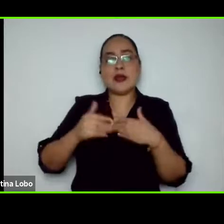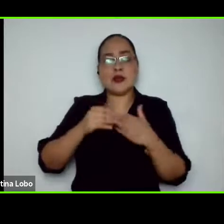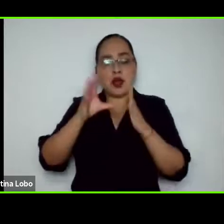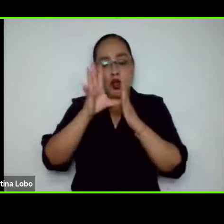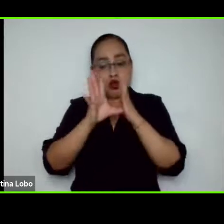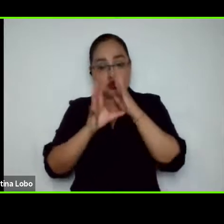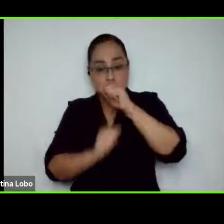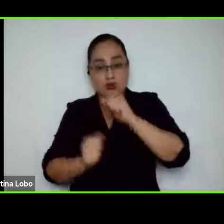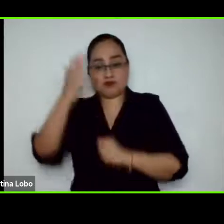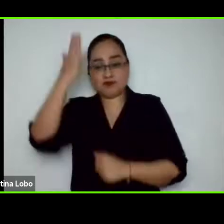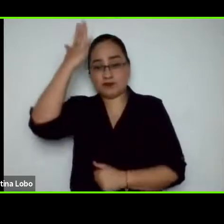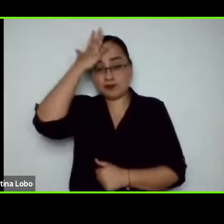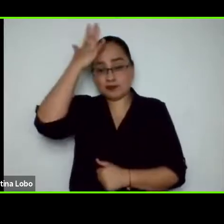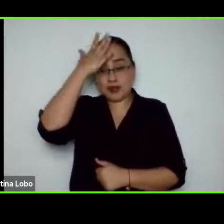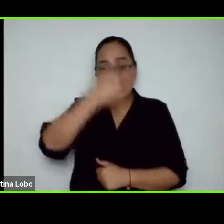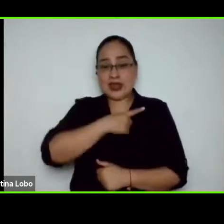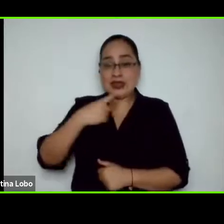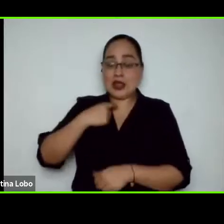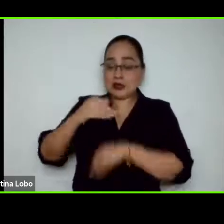vinculante, ¿no?